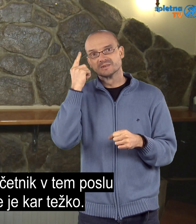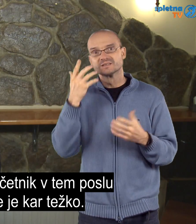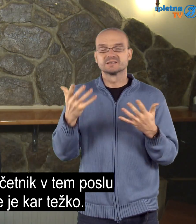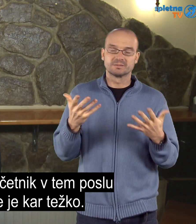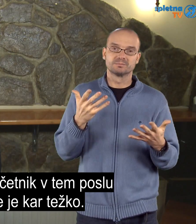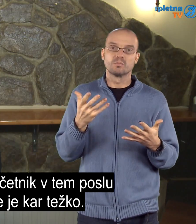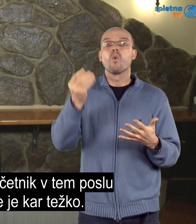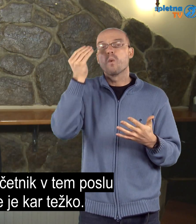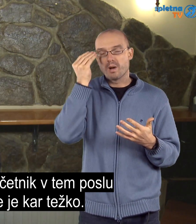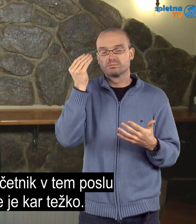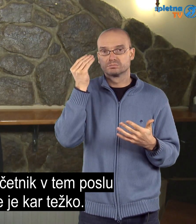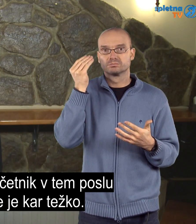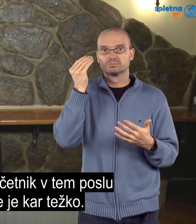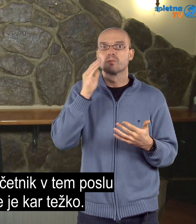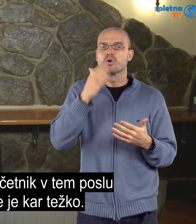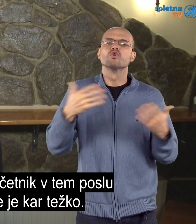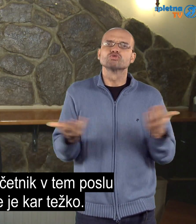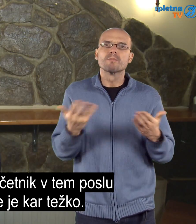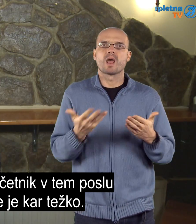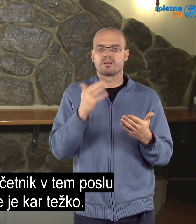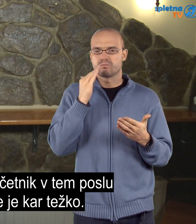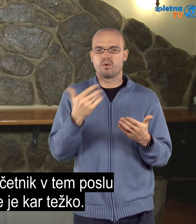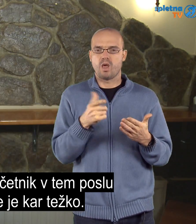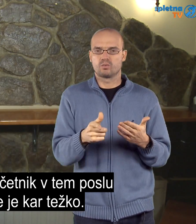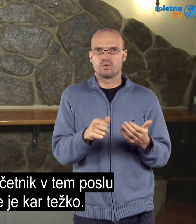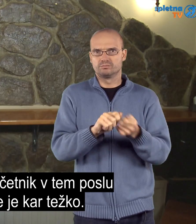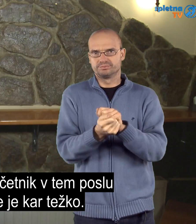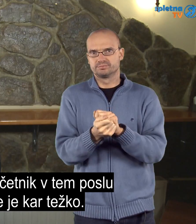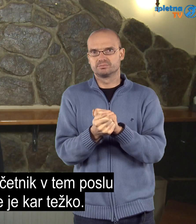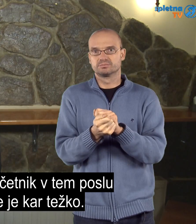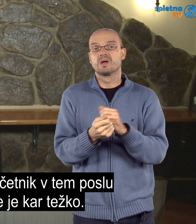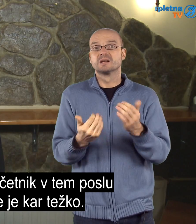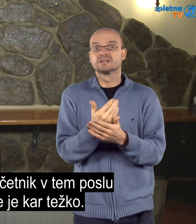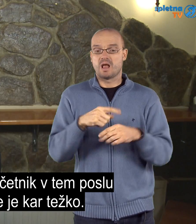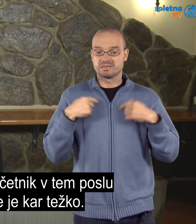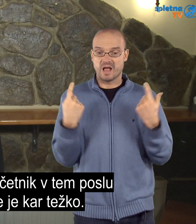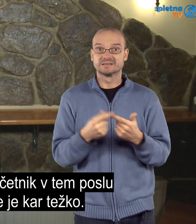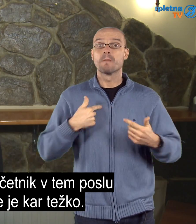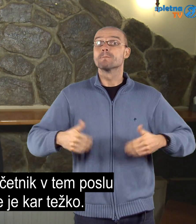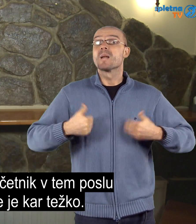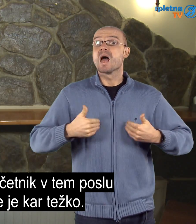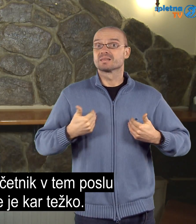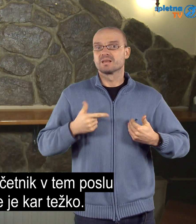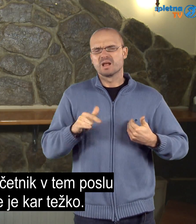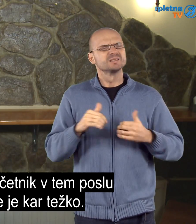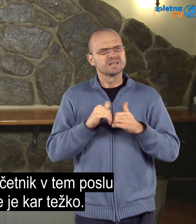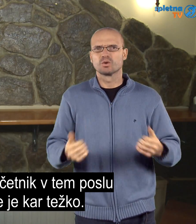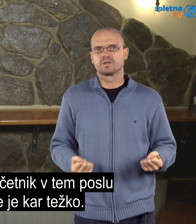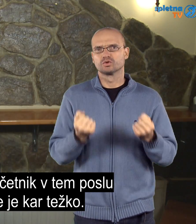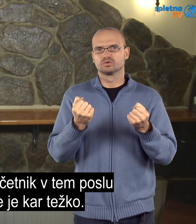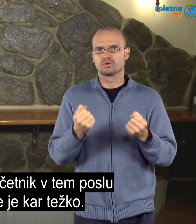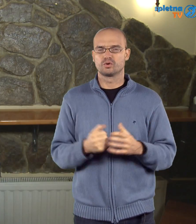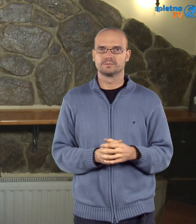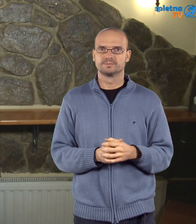mislim, in upam, da bom čim prej lahko prišel do tega in je tudi za nas, ker smo mladi, to zelo težko.